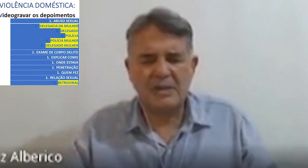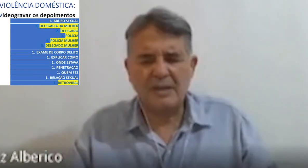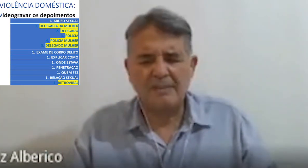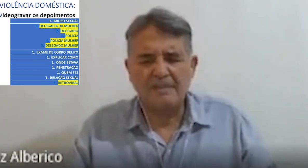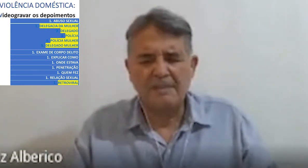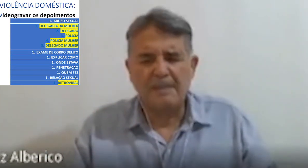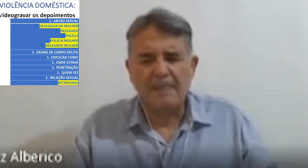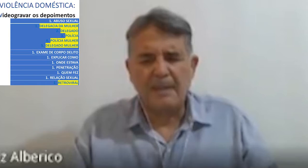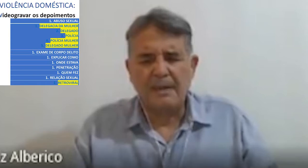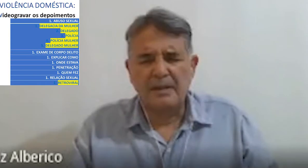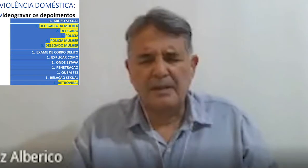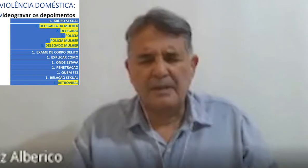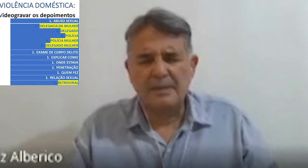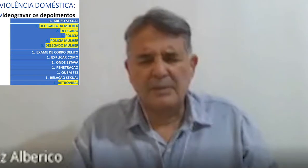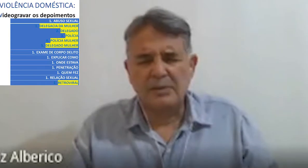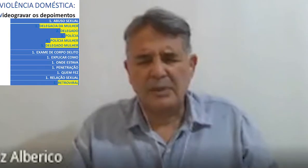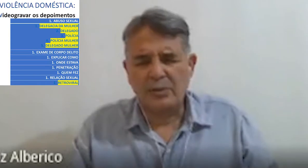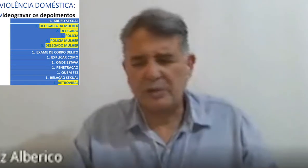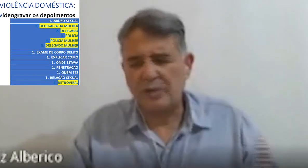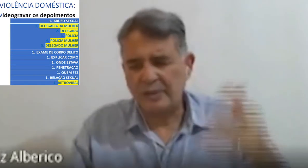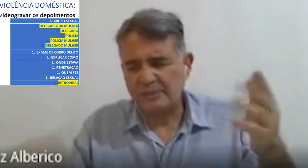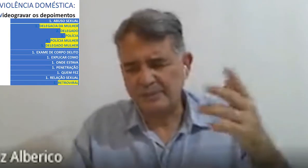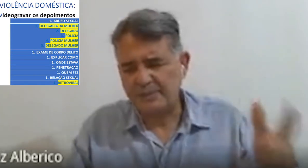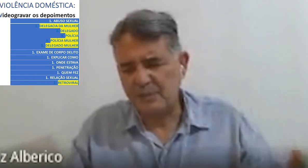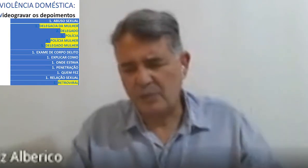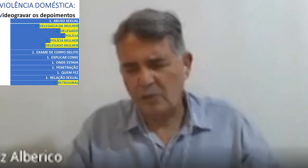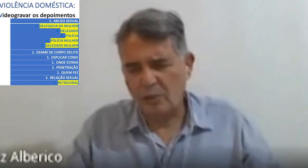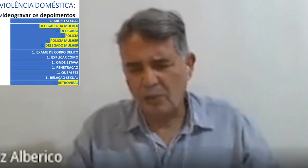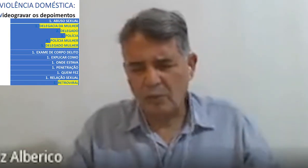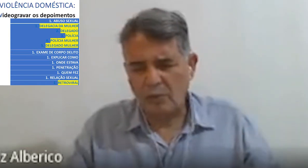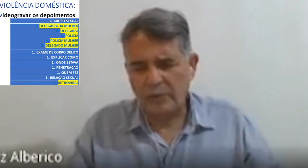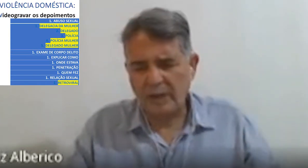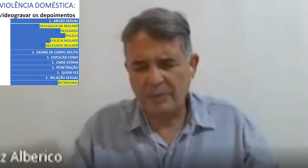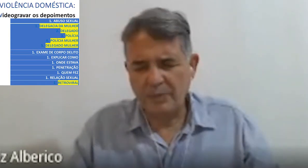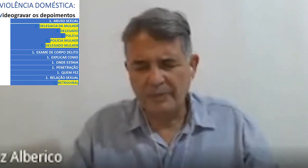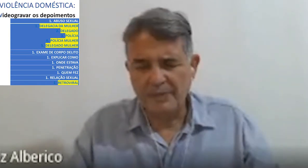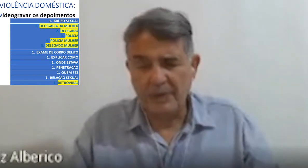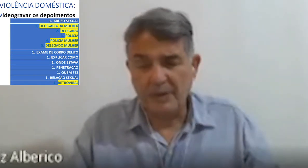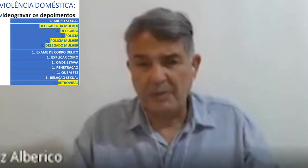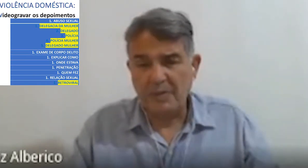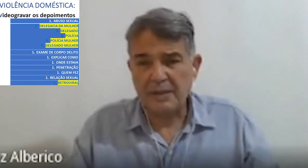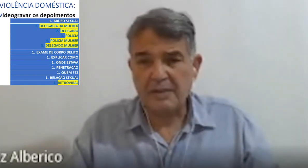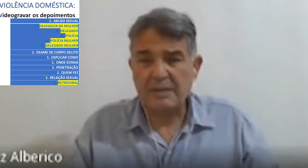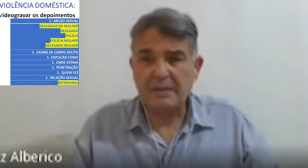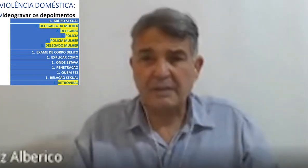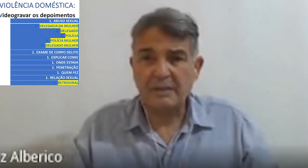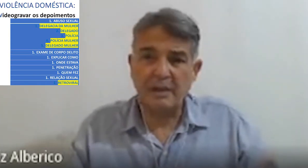acontecer, eu não me recordo agora o tempo, mas era